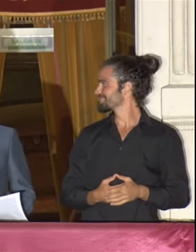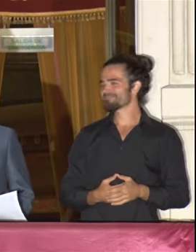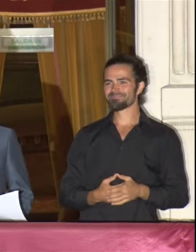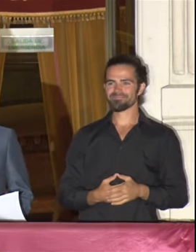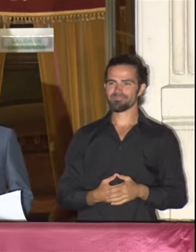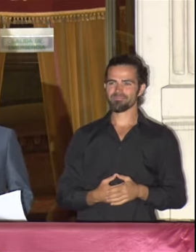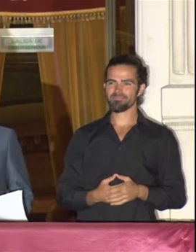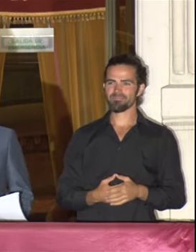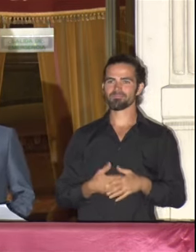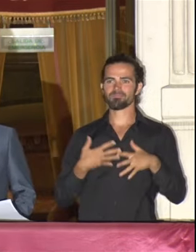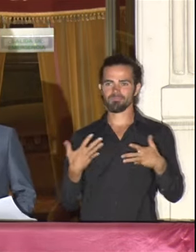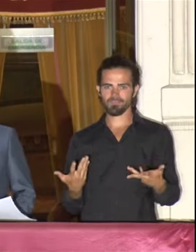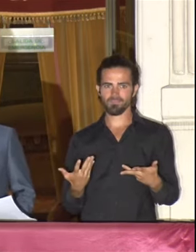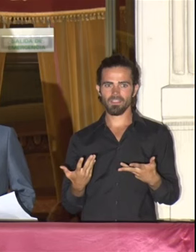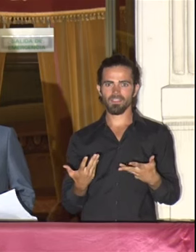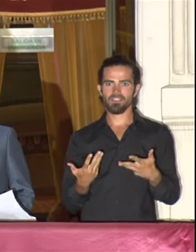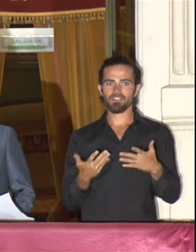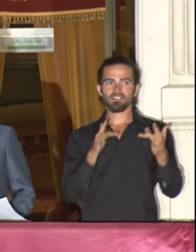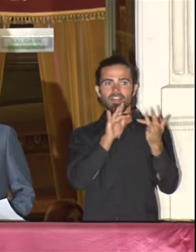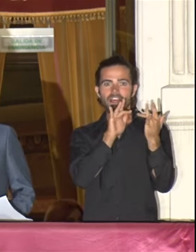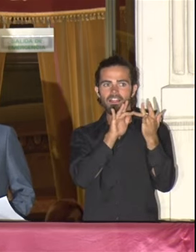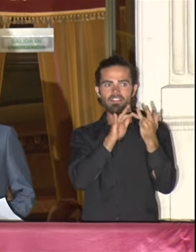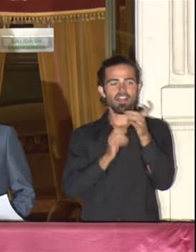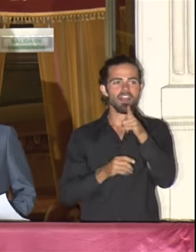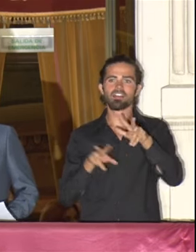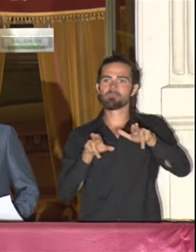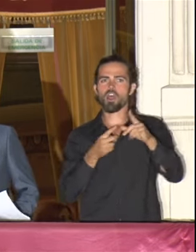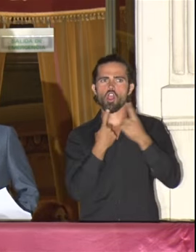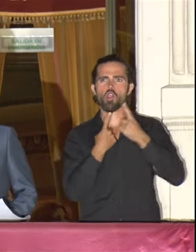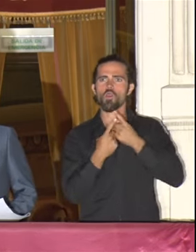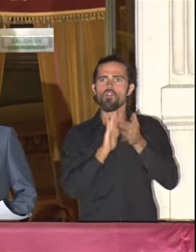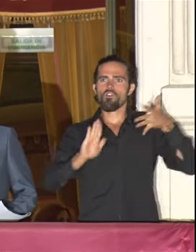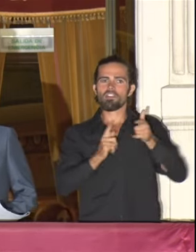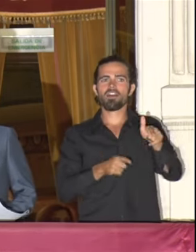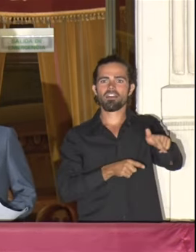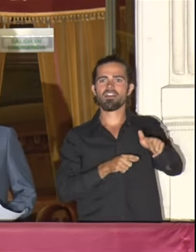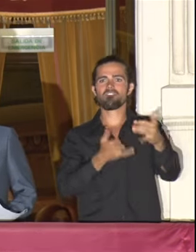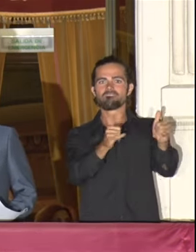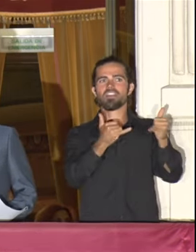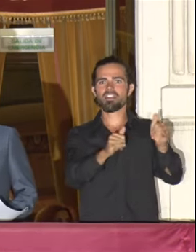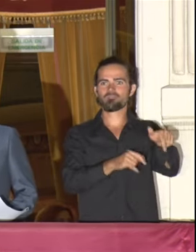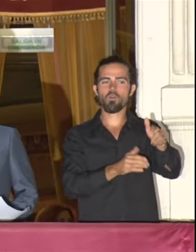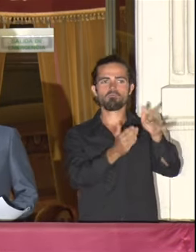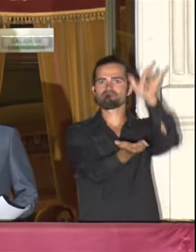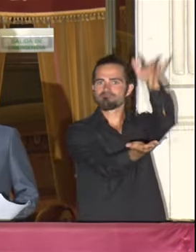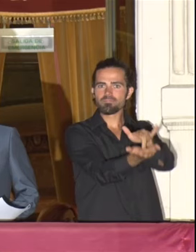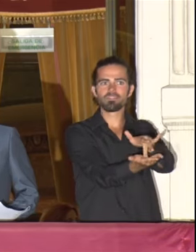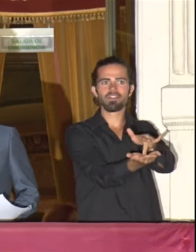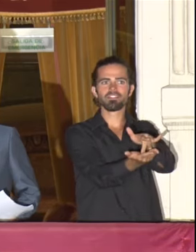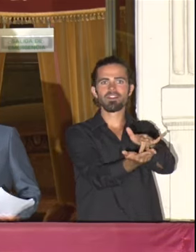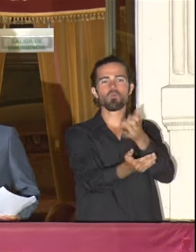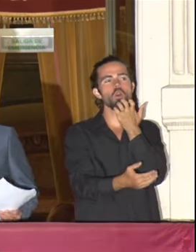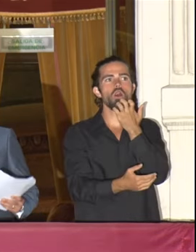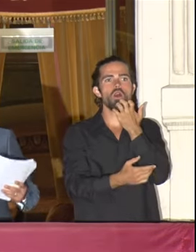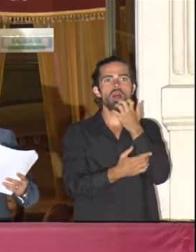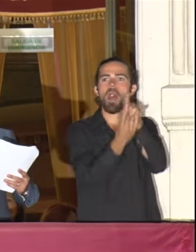Estas relaciones son muy frecuentes en la feria. La feria es un momento que se empiezan muchas, son los primeros amores,